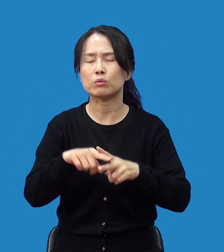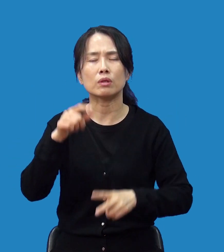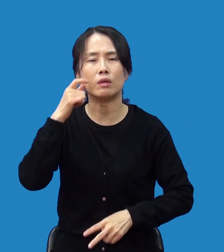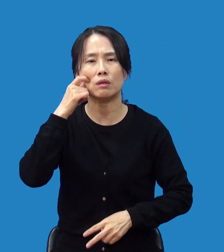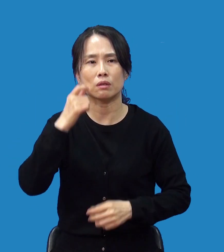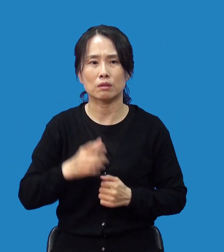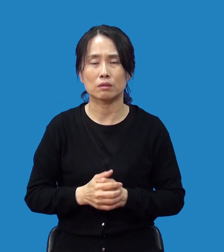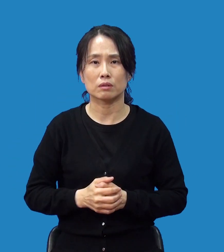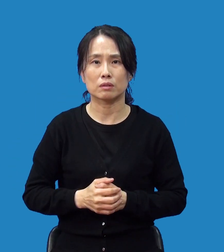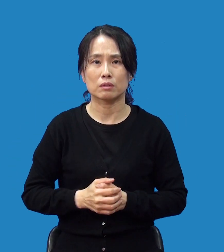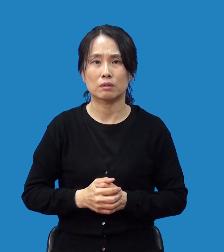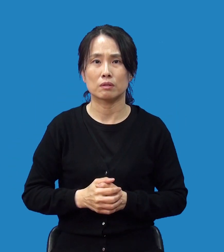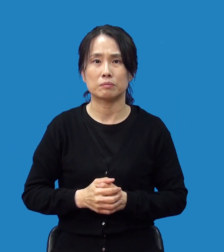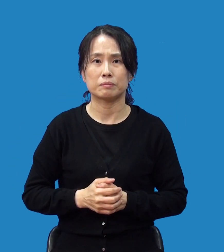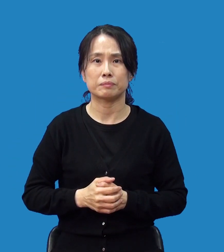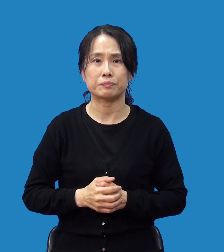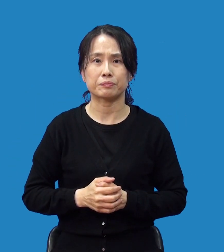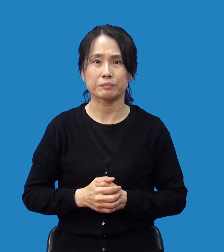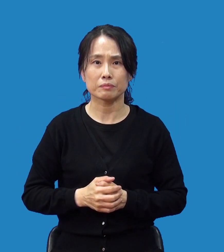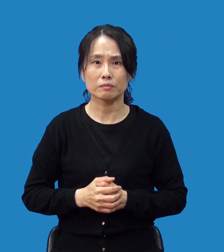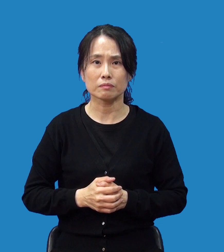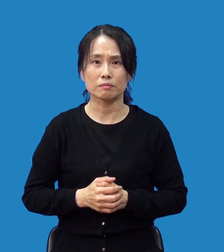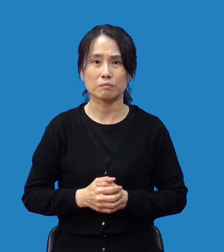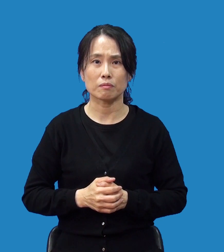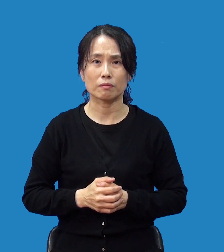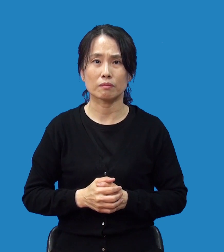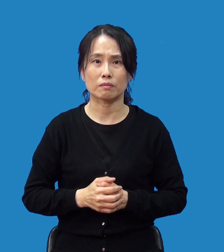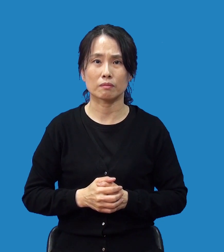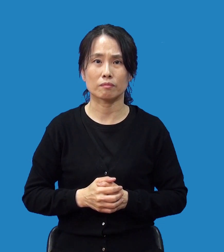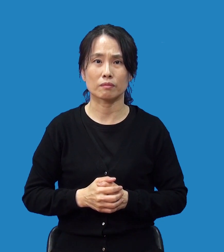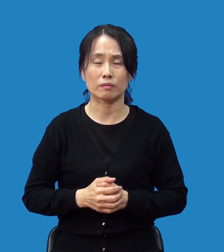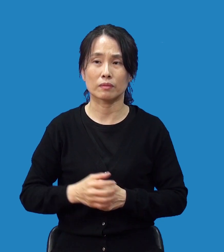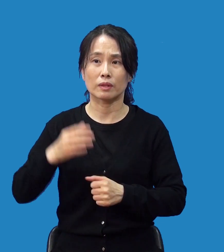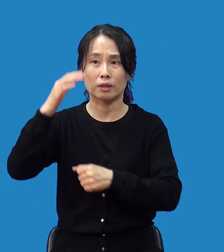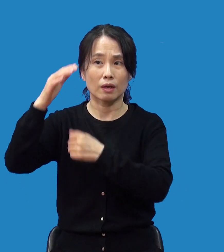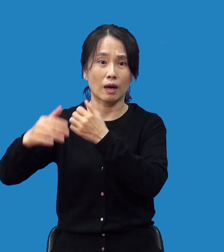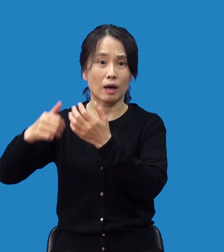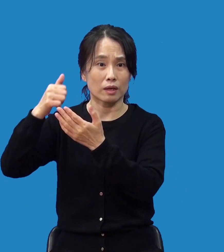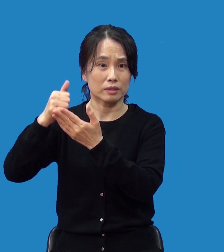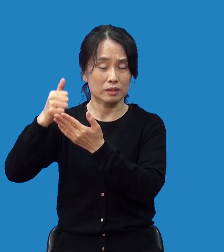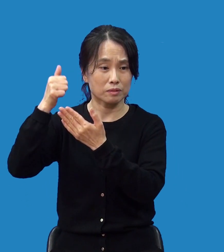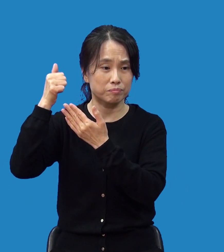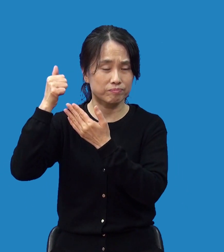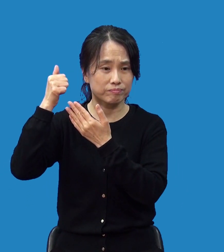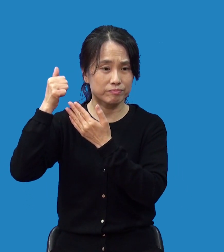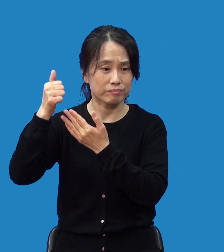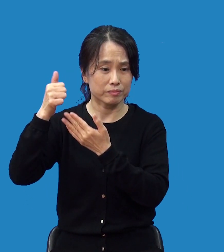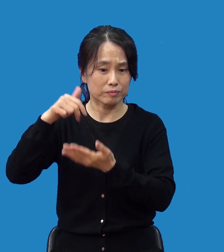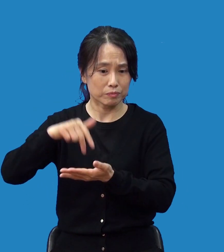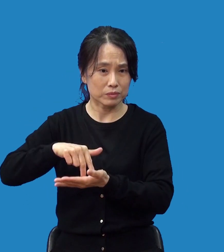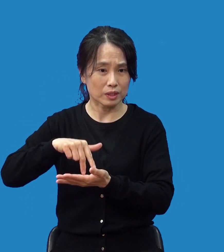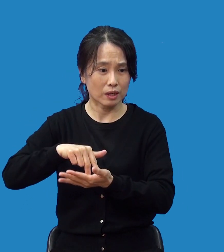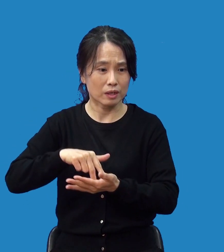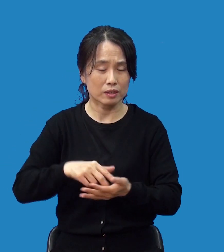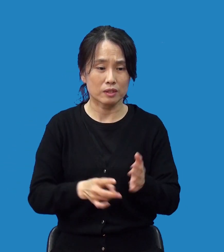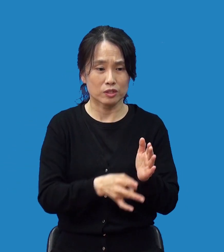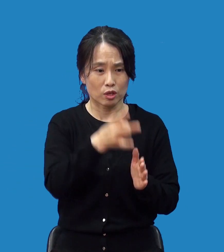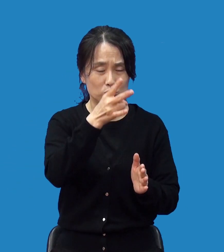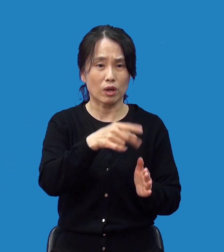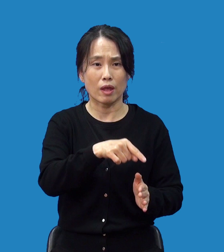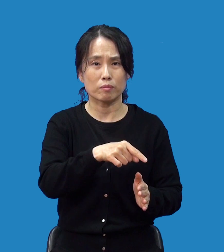아직도 하나님의 이 마음에는 이 나라를 심장이 아직도 뛰고 있다고 말씀한 거죠.